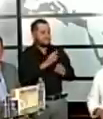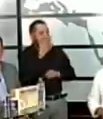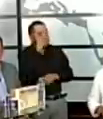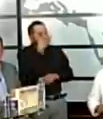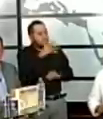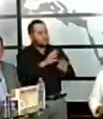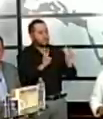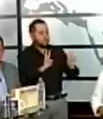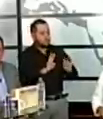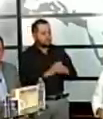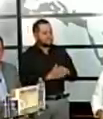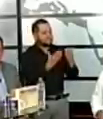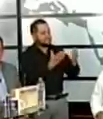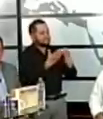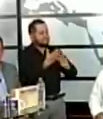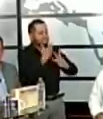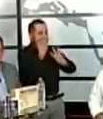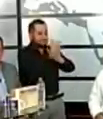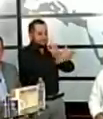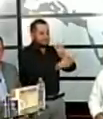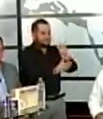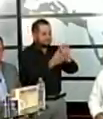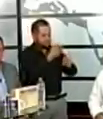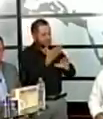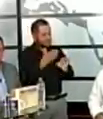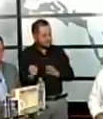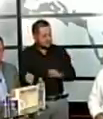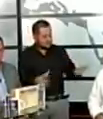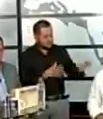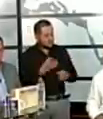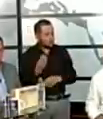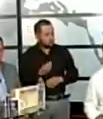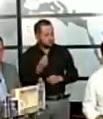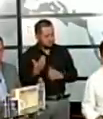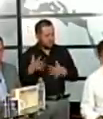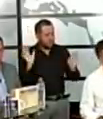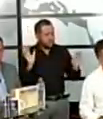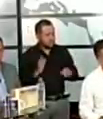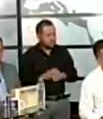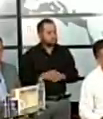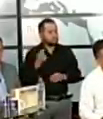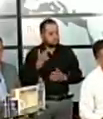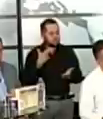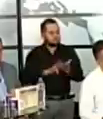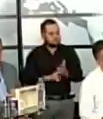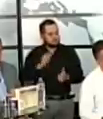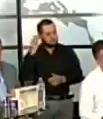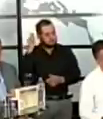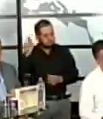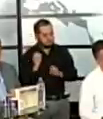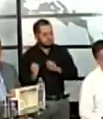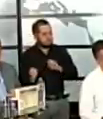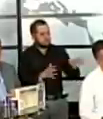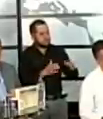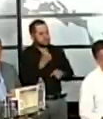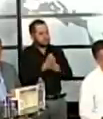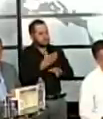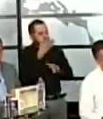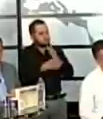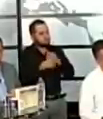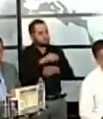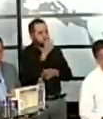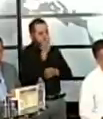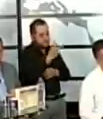sociales. Doctor Crossway, ¿usted renunció ya como concejal? Sí, señor, yo presenté renuncia, me fue aceptada y trabajo hasta el día